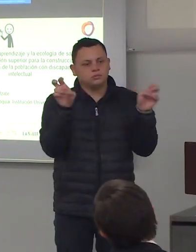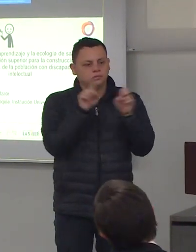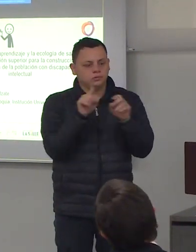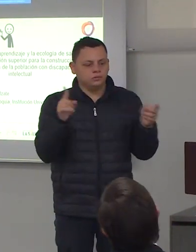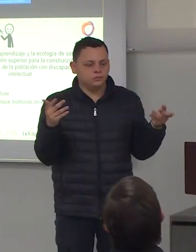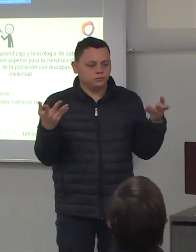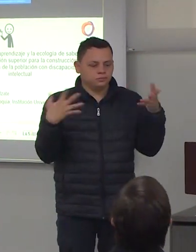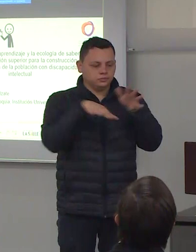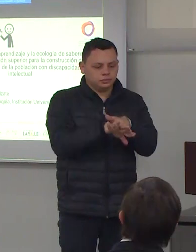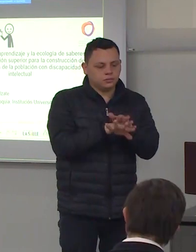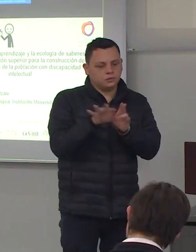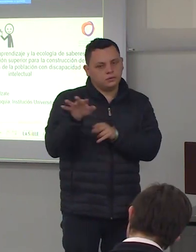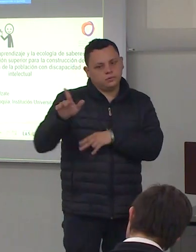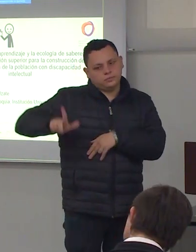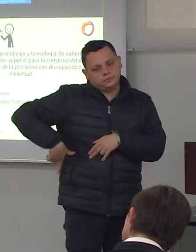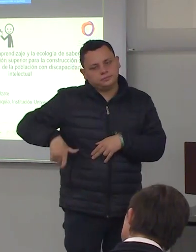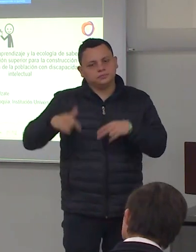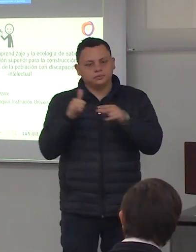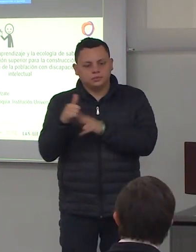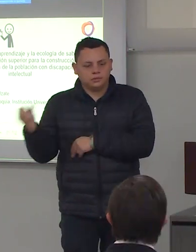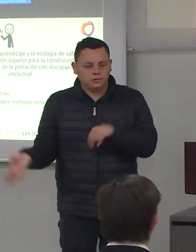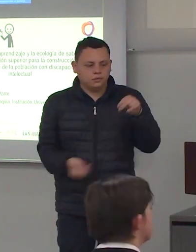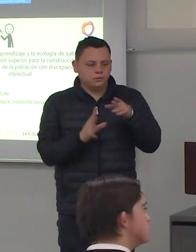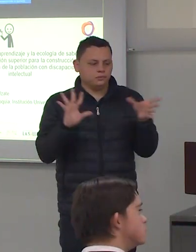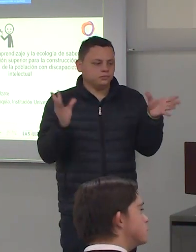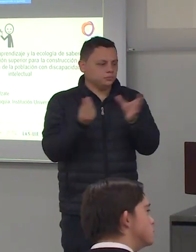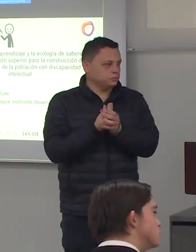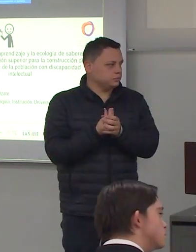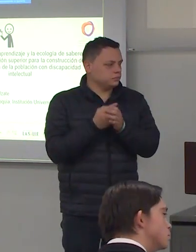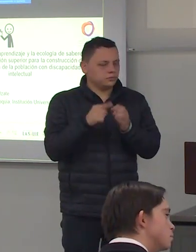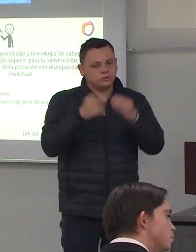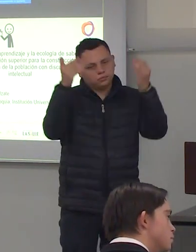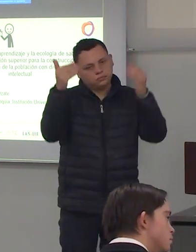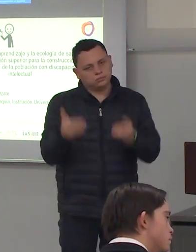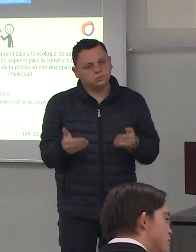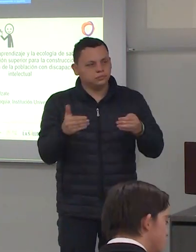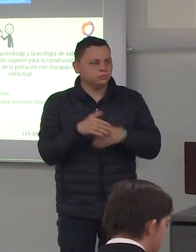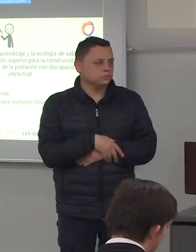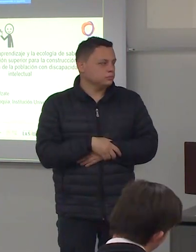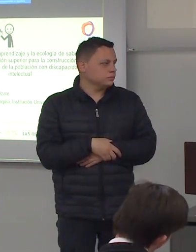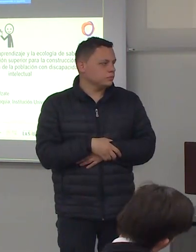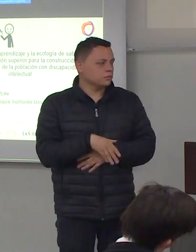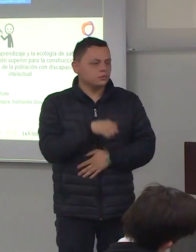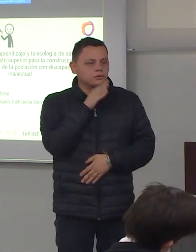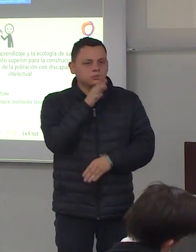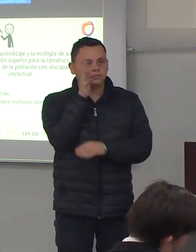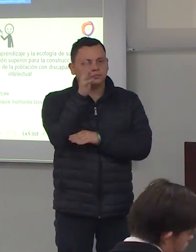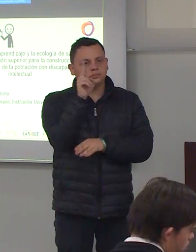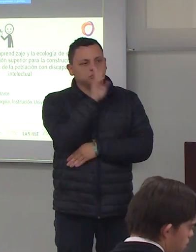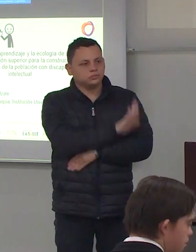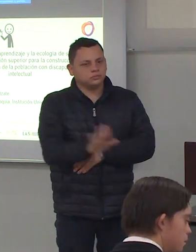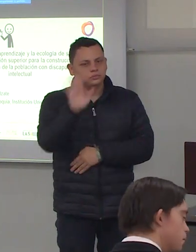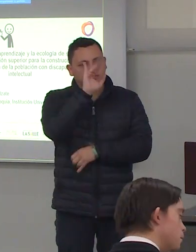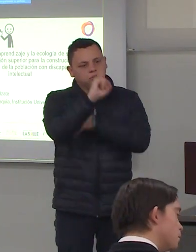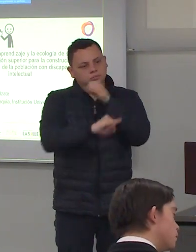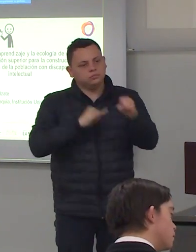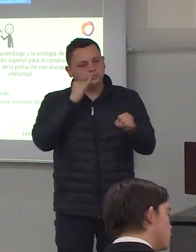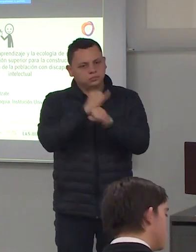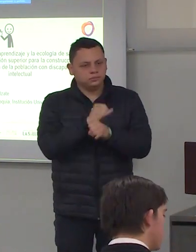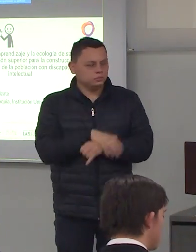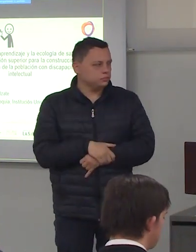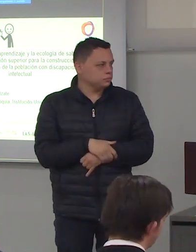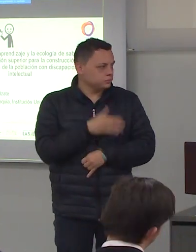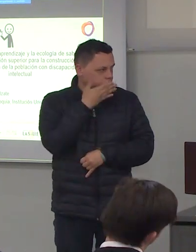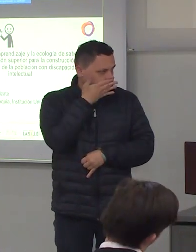integración escolar, educación inclusiva y discapacidad, ponente nacional e internacional también